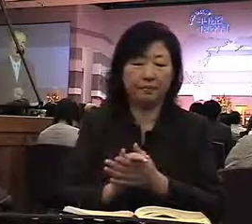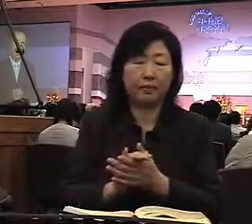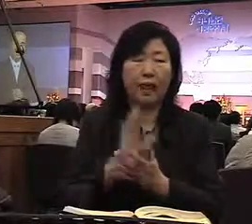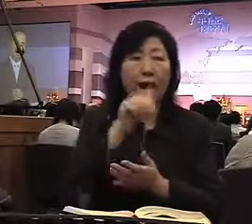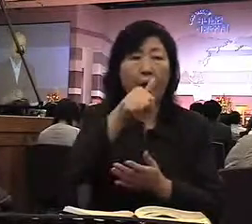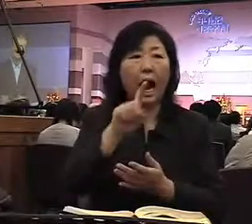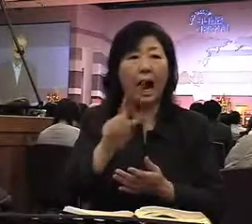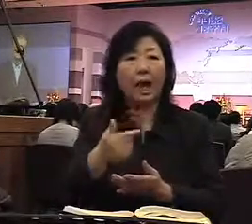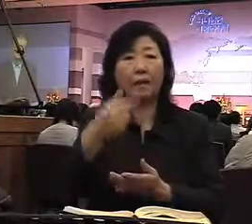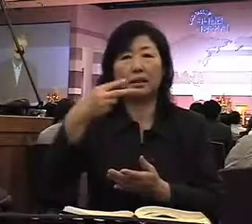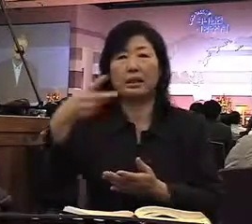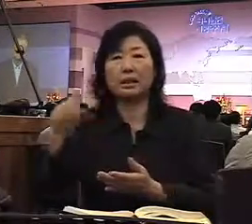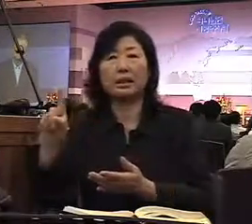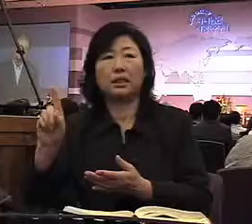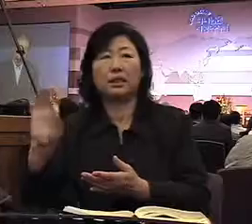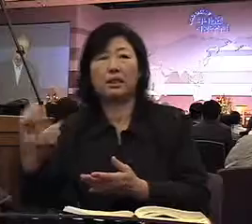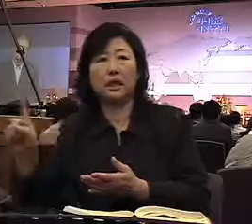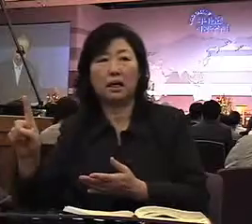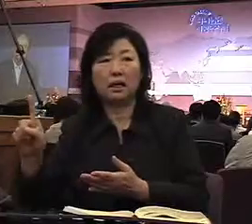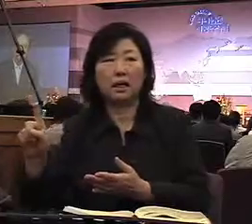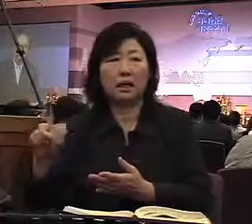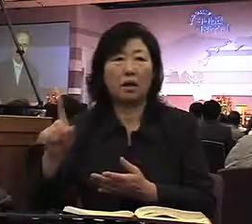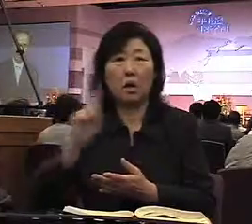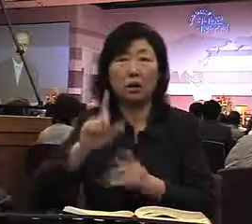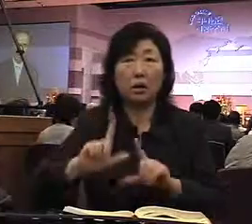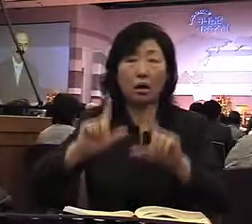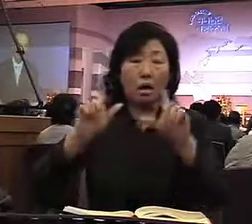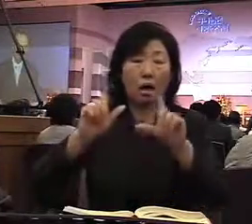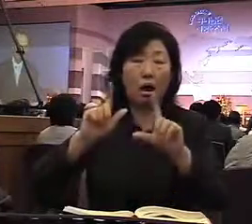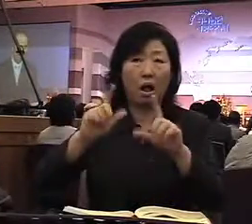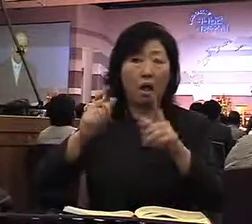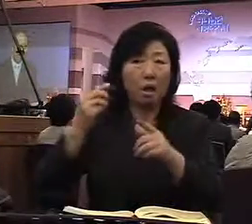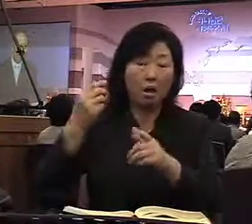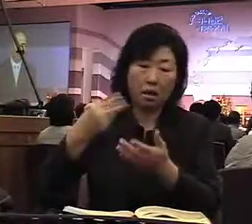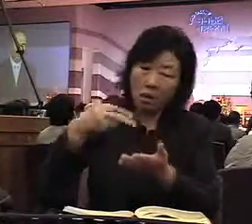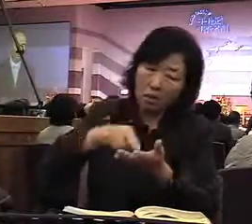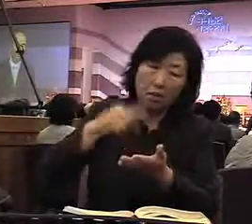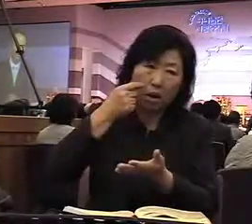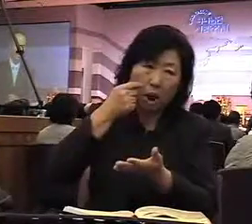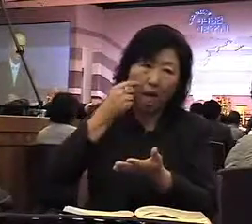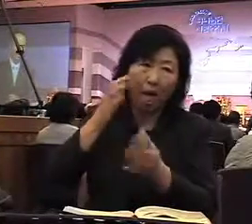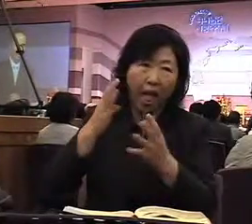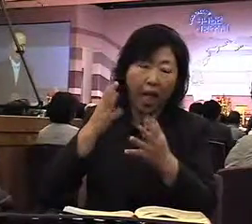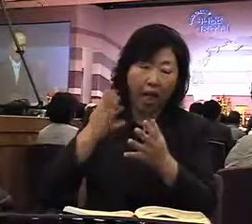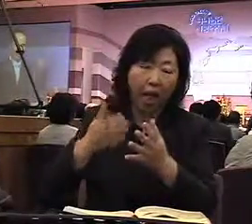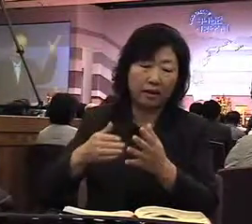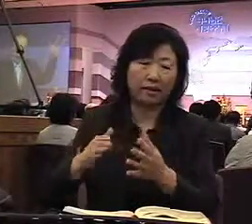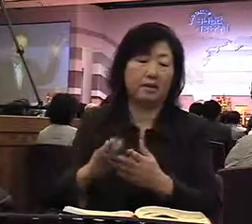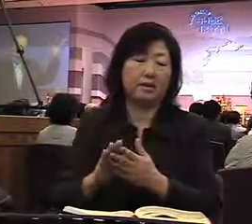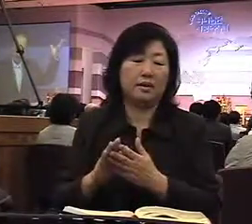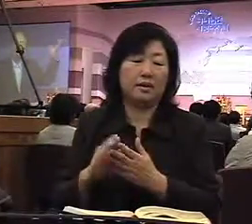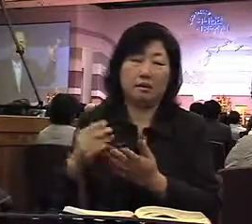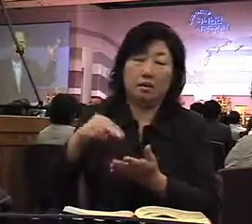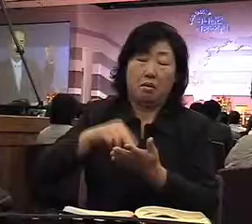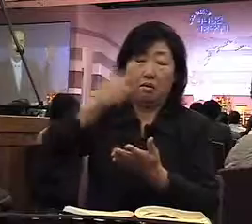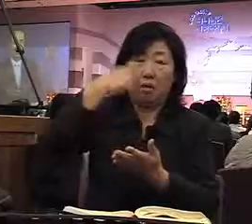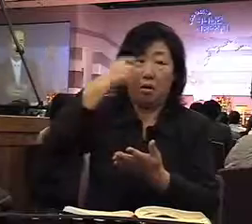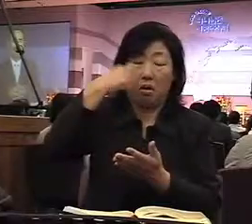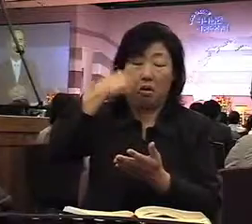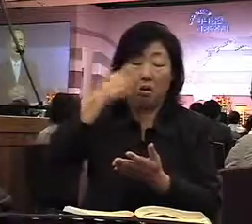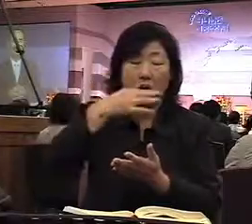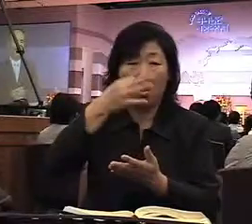감비에서 사역할 때 어느 날 아침에 우리도 아직 일어나지 않았는데 우리 집 아이가 막 우는 소리가 들렸습니다. 막 큰 소리로